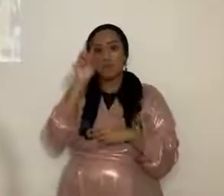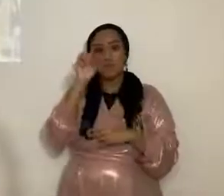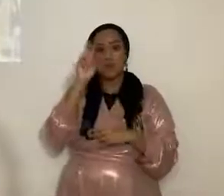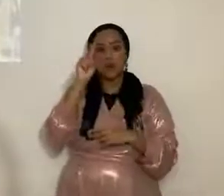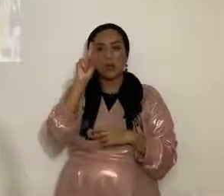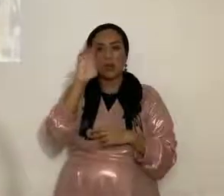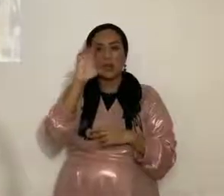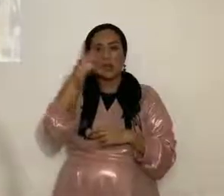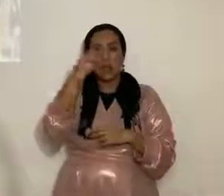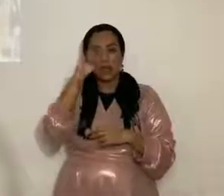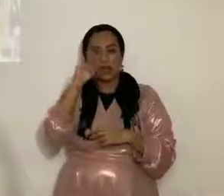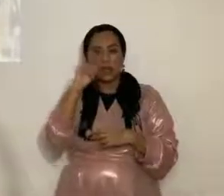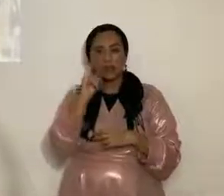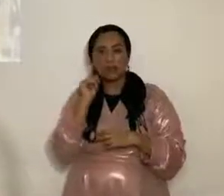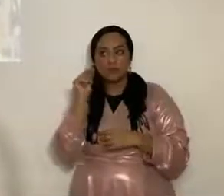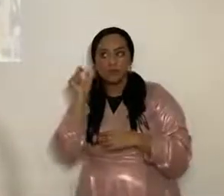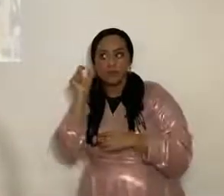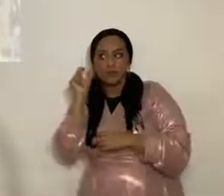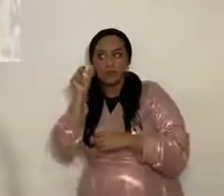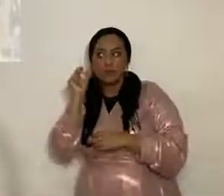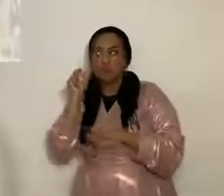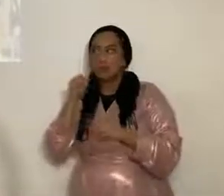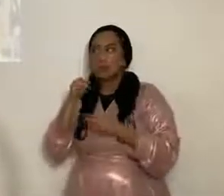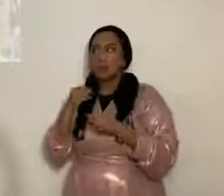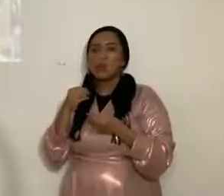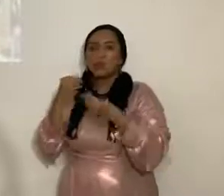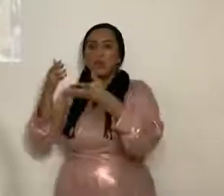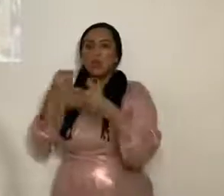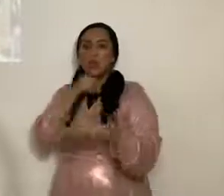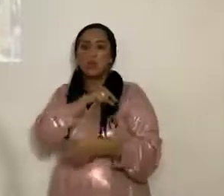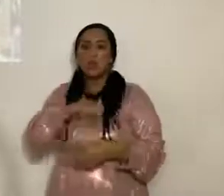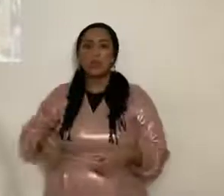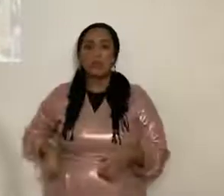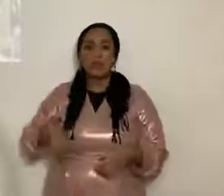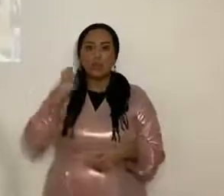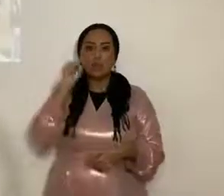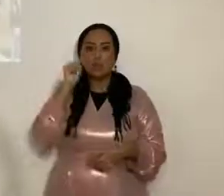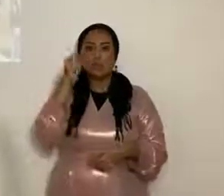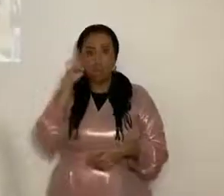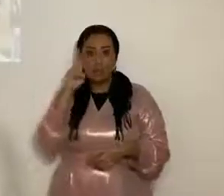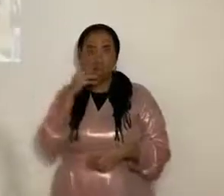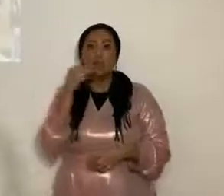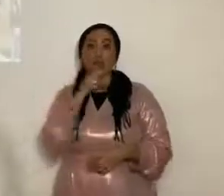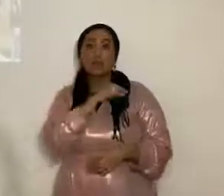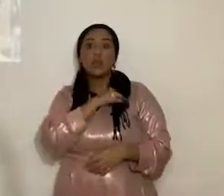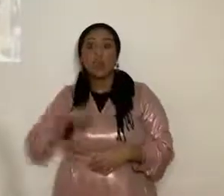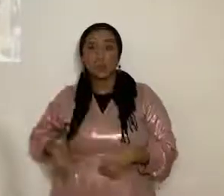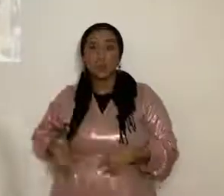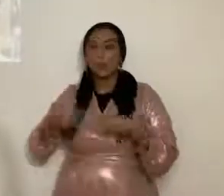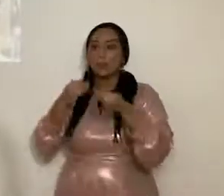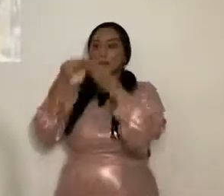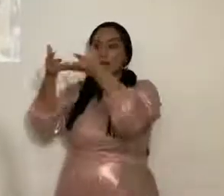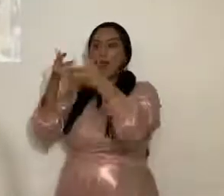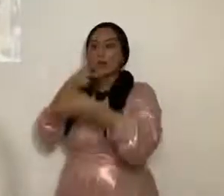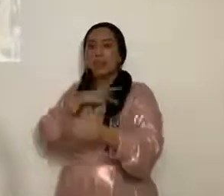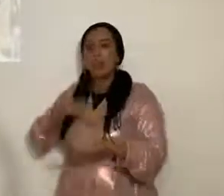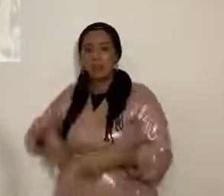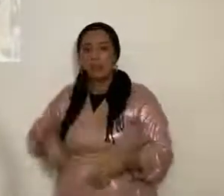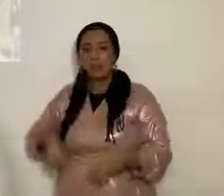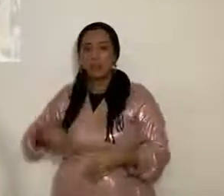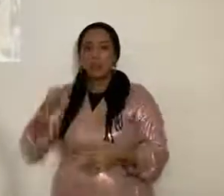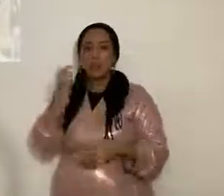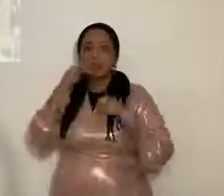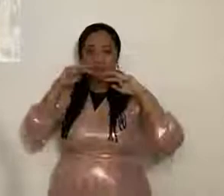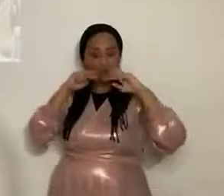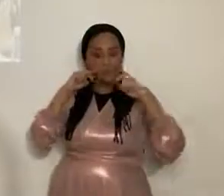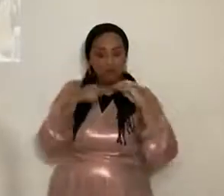lo denunció a la reina Esther, y Esther lo dijo al rey en nombre de Mardoqueo. Se hizo una